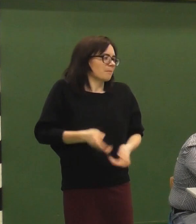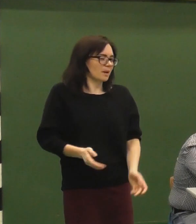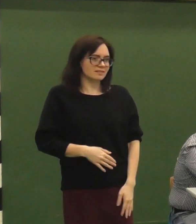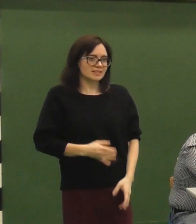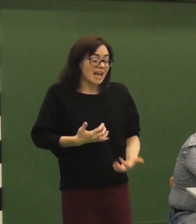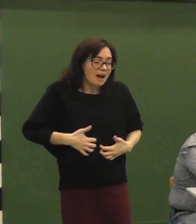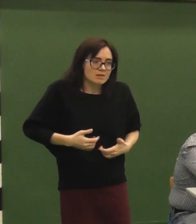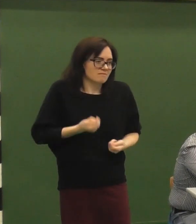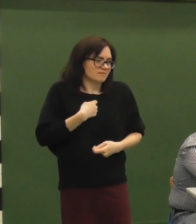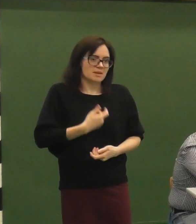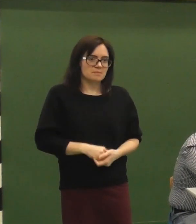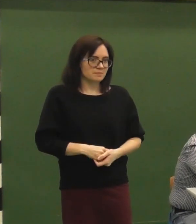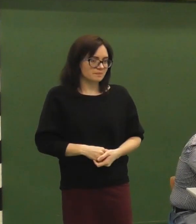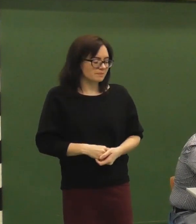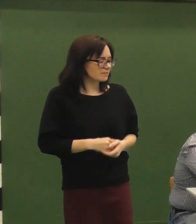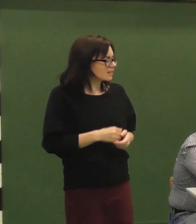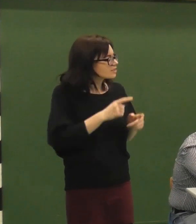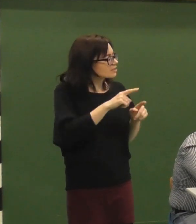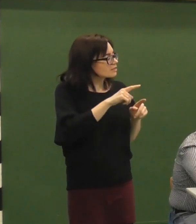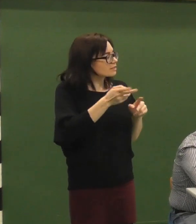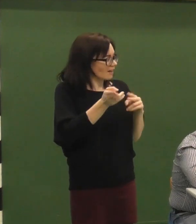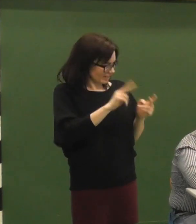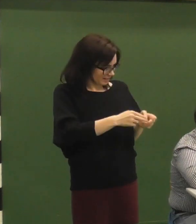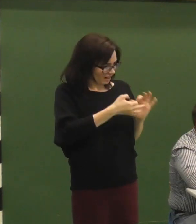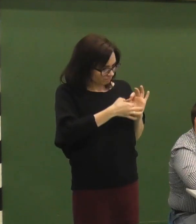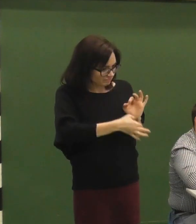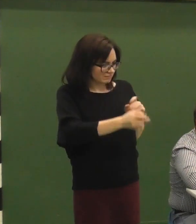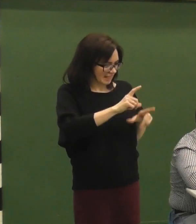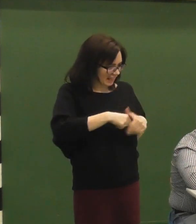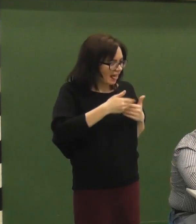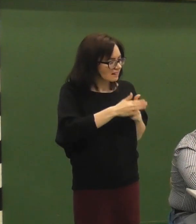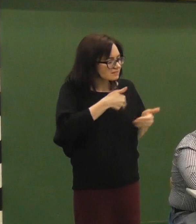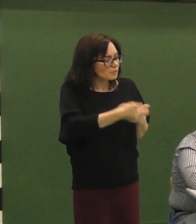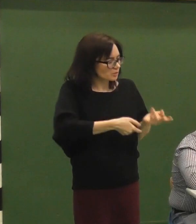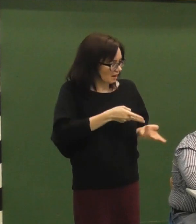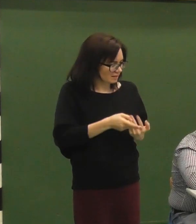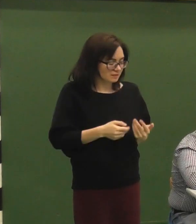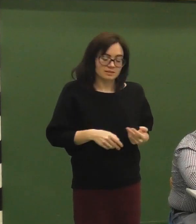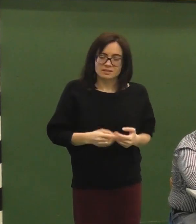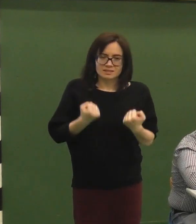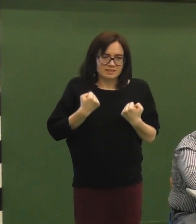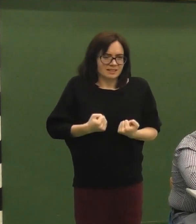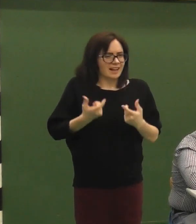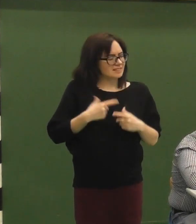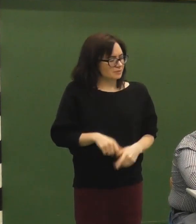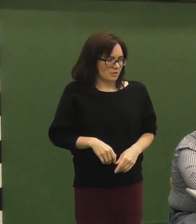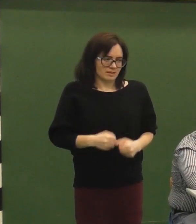életet kezdeni utána? Hát nehéz volt. Nehéz volt nagyon új életet kezdeni.